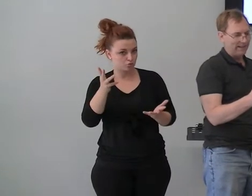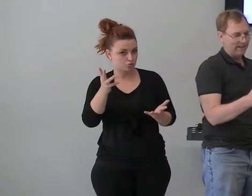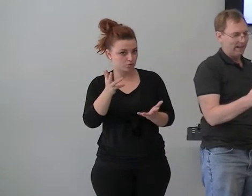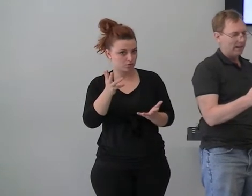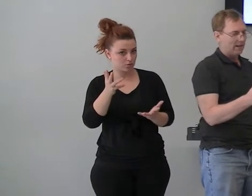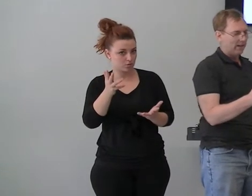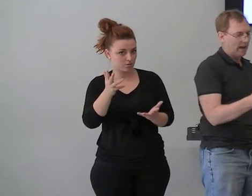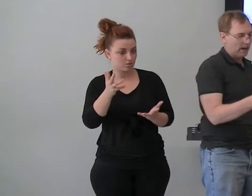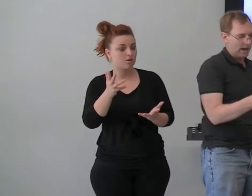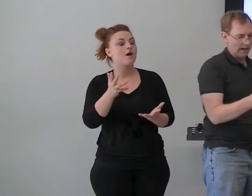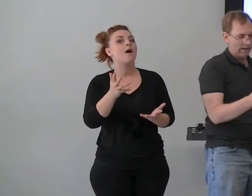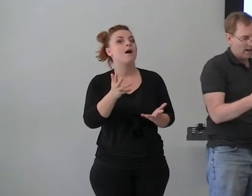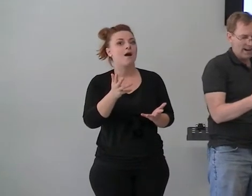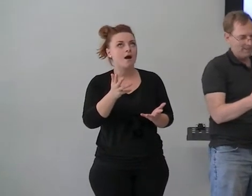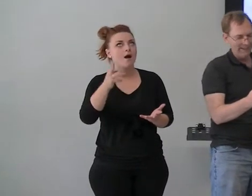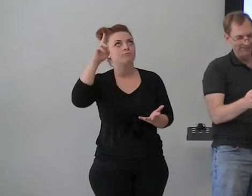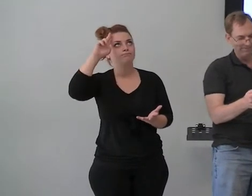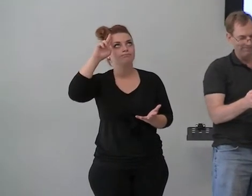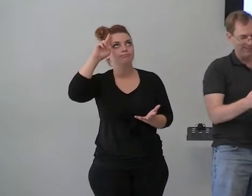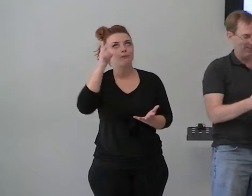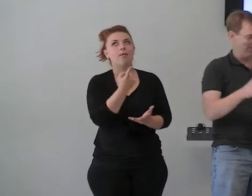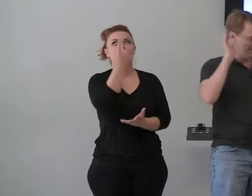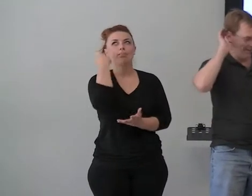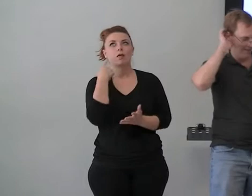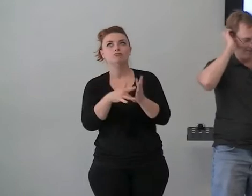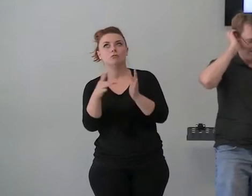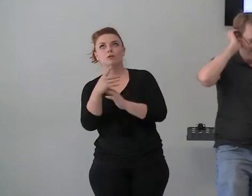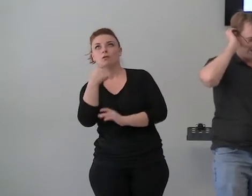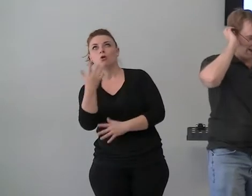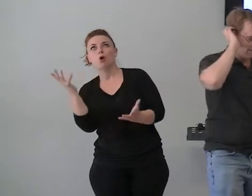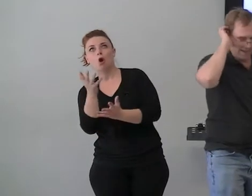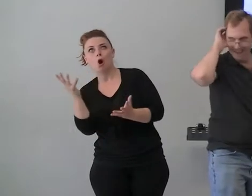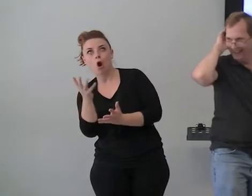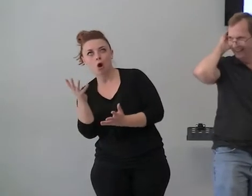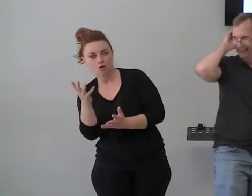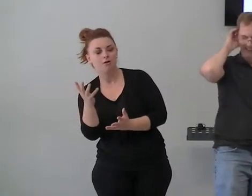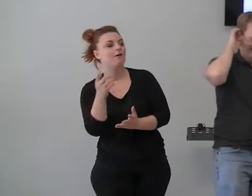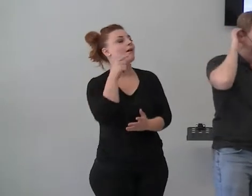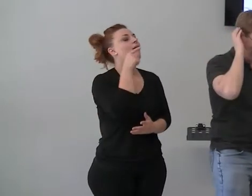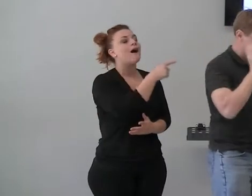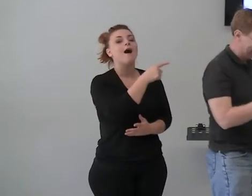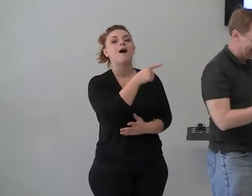gli disse: Rabbi, sento l'inglese qua, Rabbi.